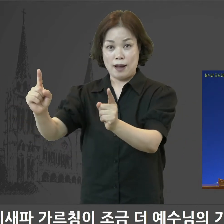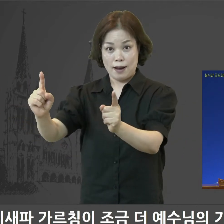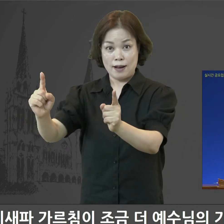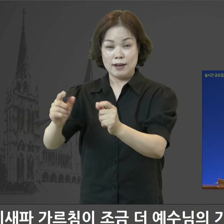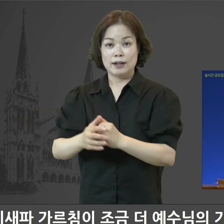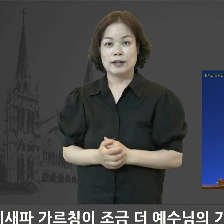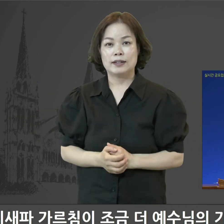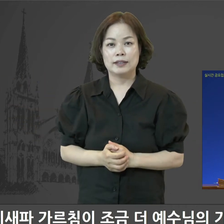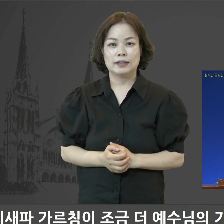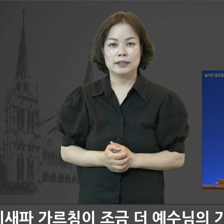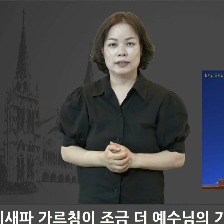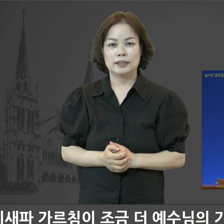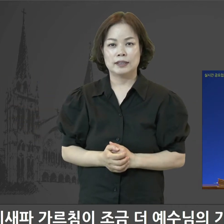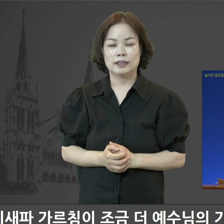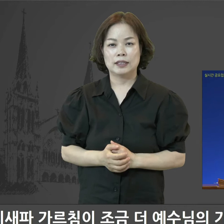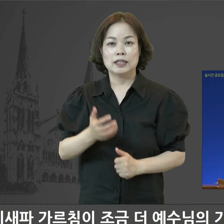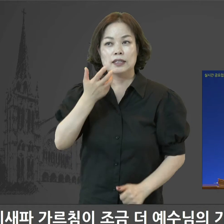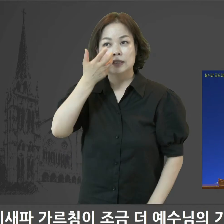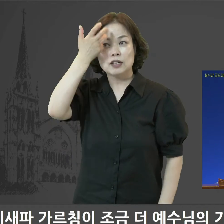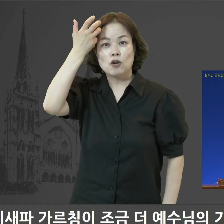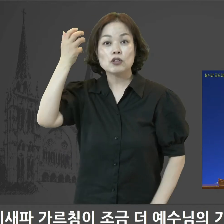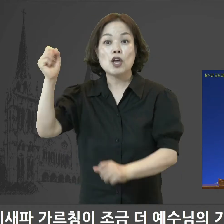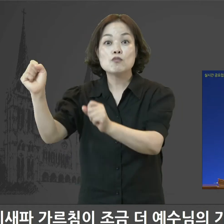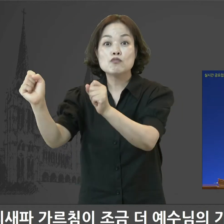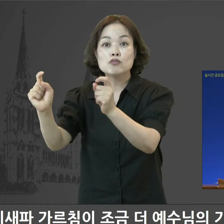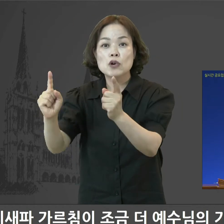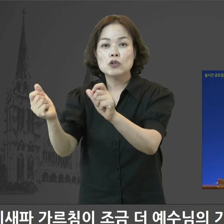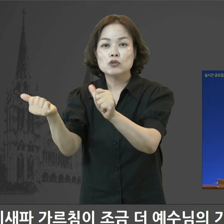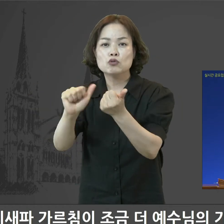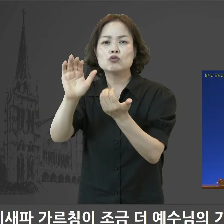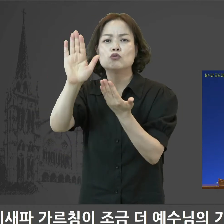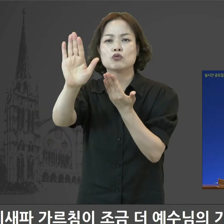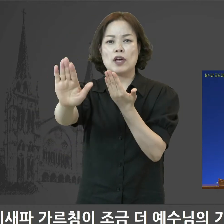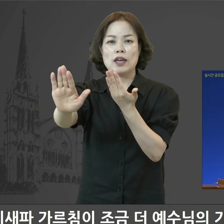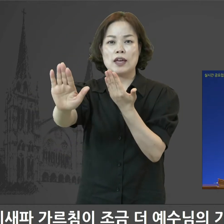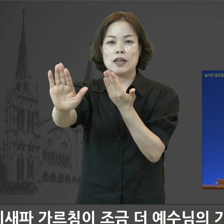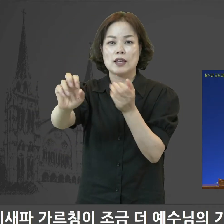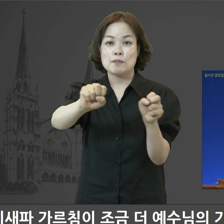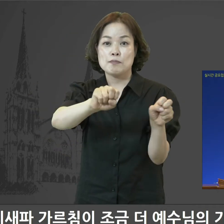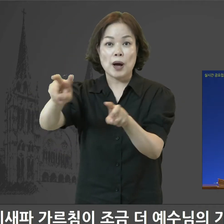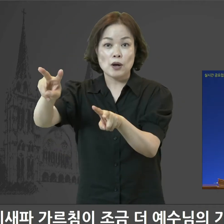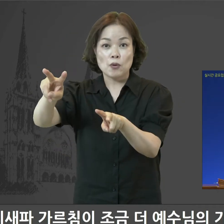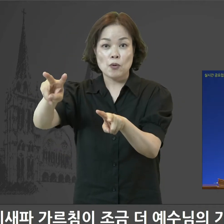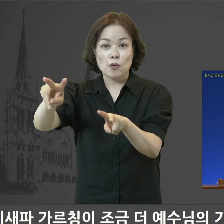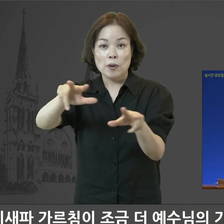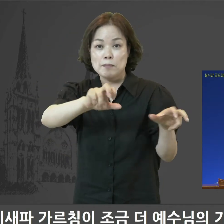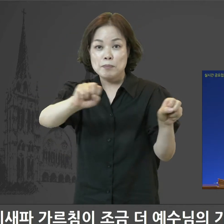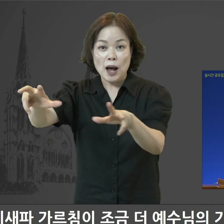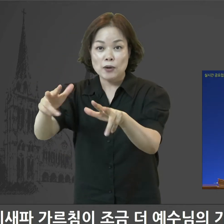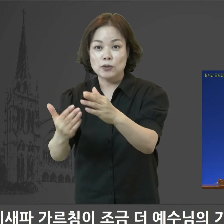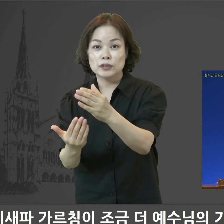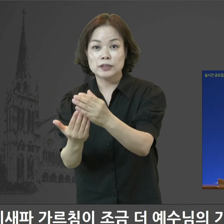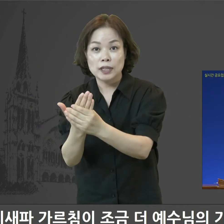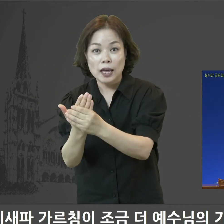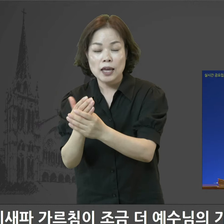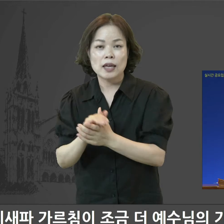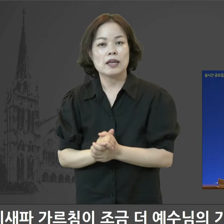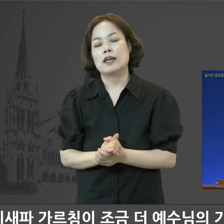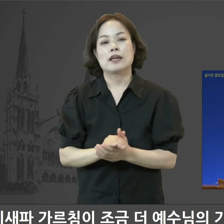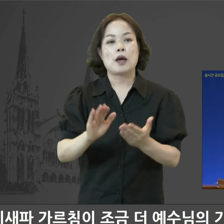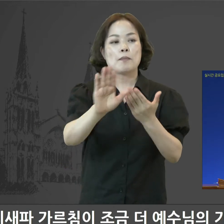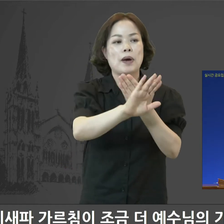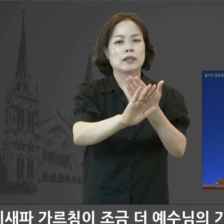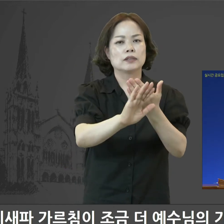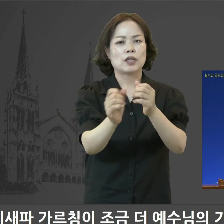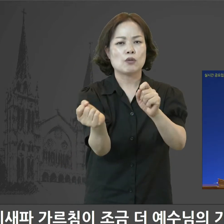그리고 우리 영의 부활은 죽은 후 바로 일어납니다. 근데 이 바리새파